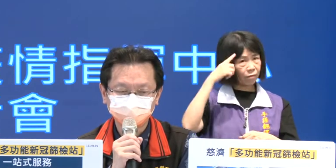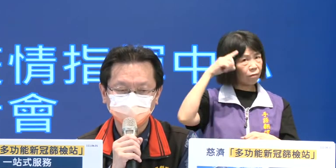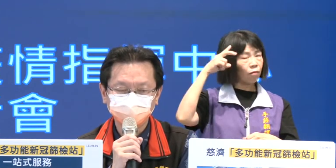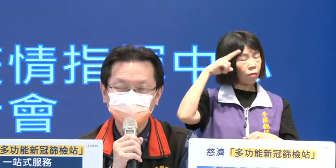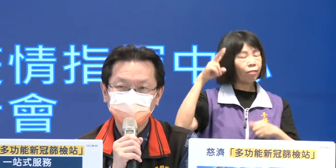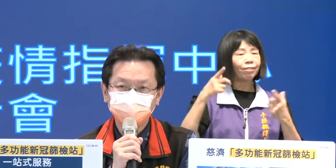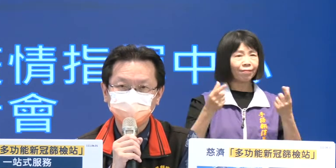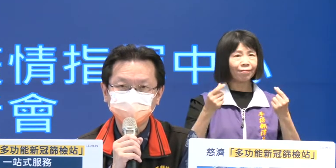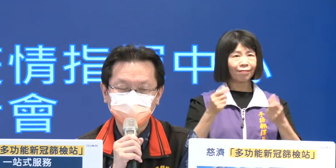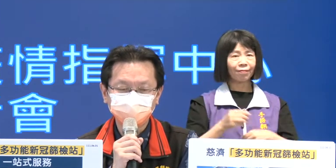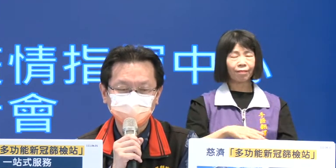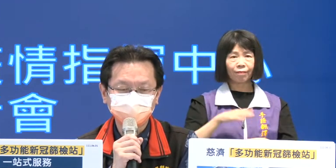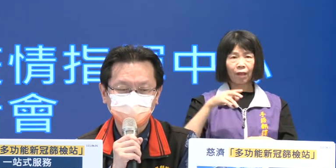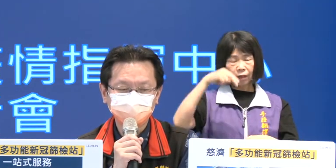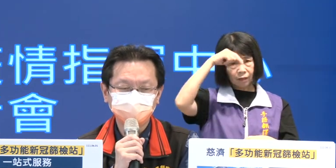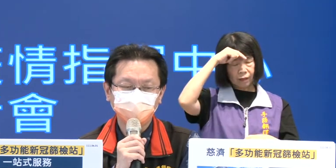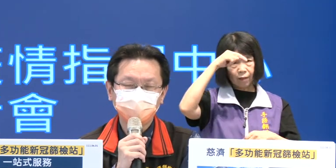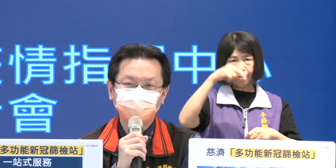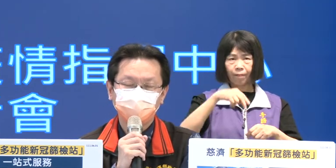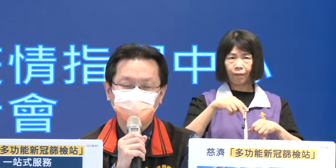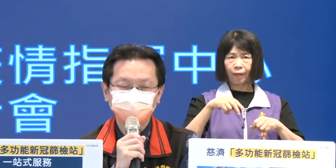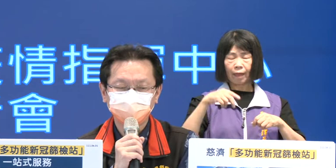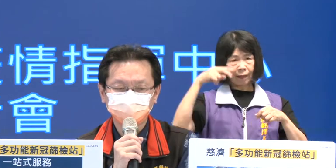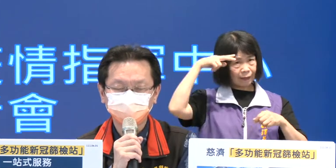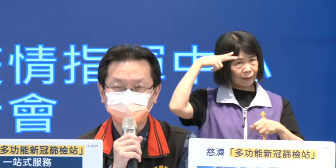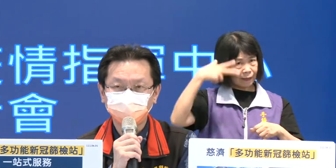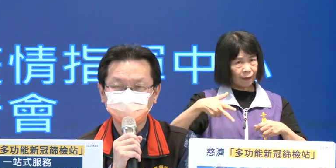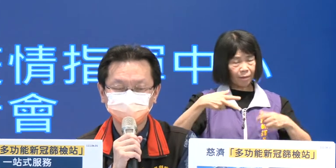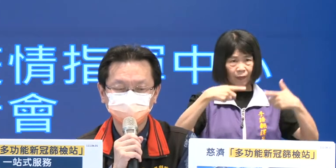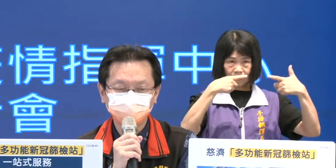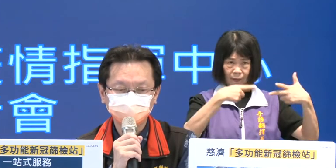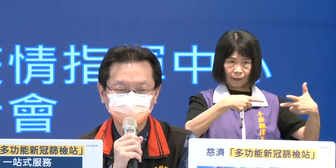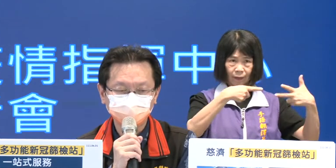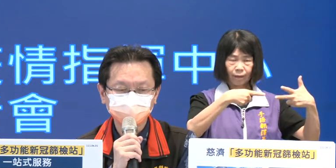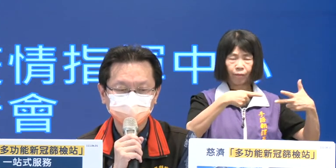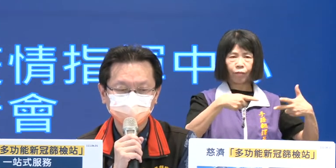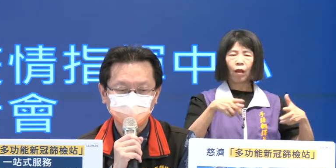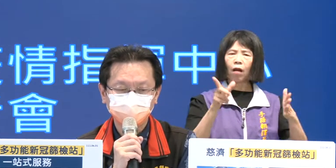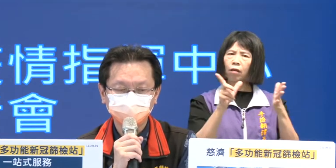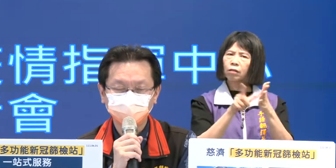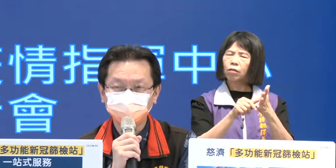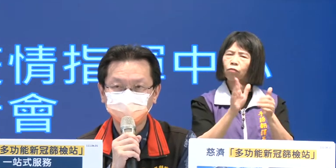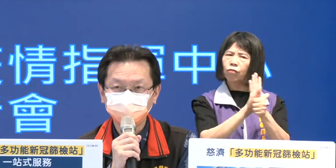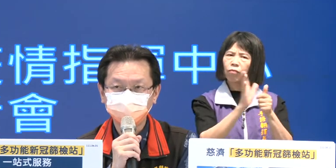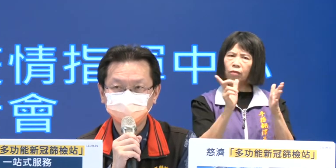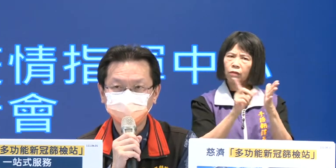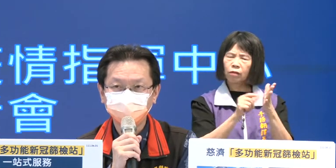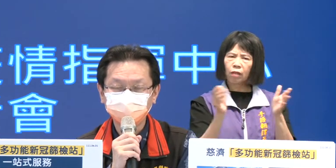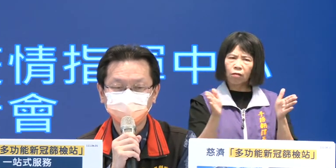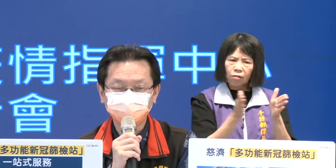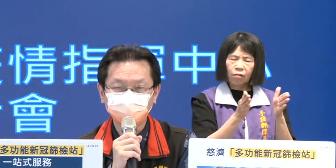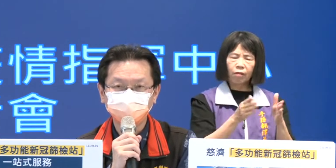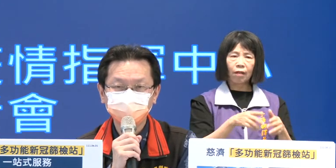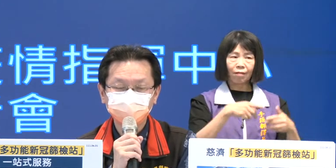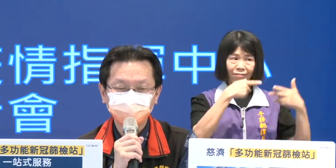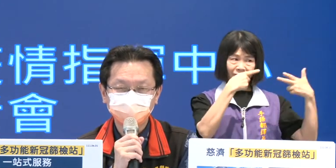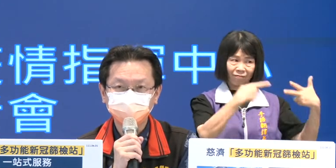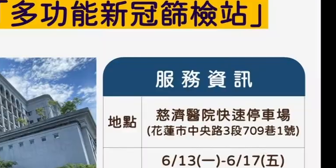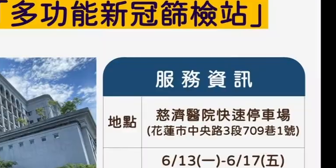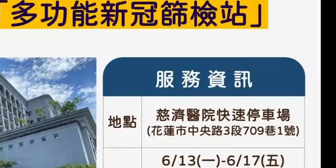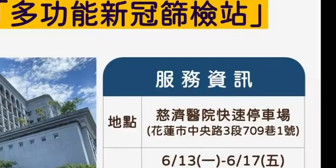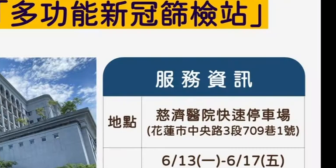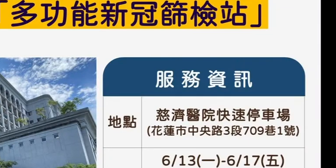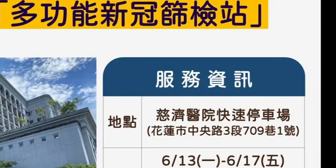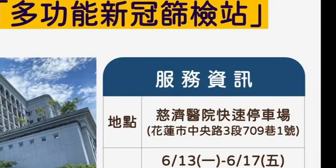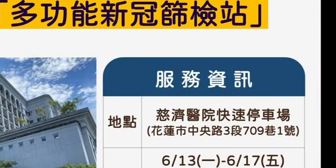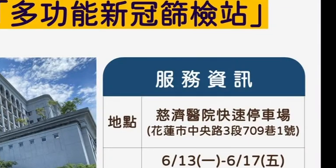下午4点。那从下礼拜一开始呢，那缩短他们的服务时间啊，那礼拜一到礼拜五在这